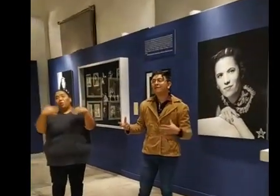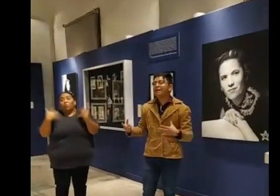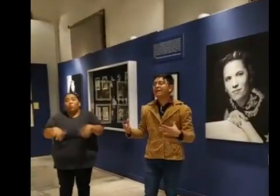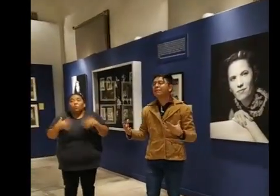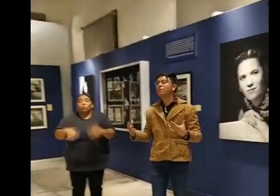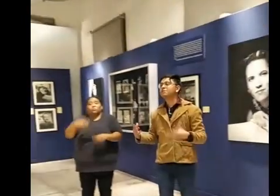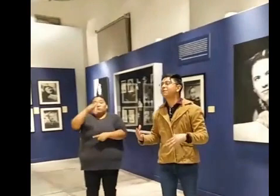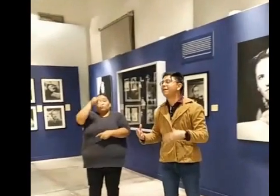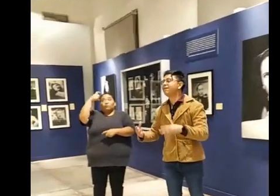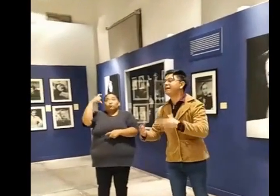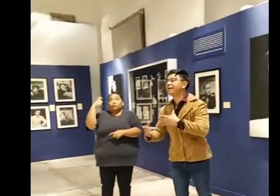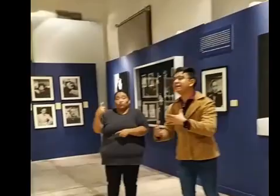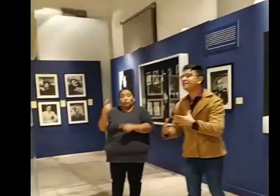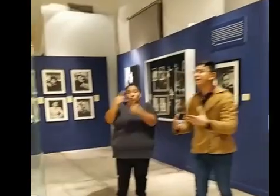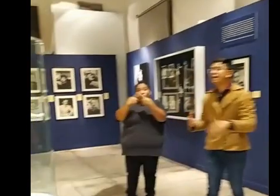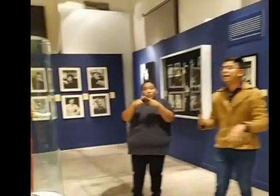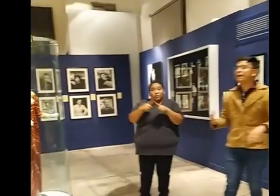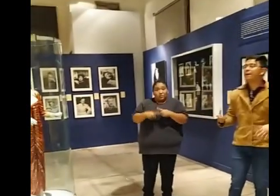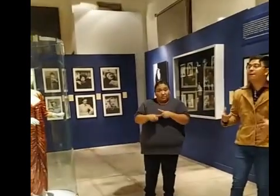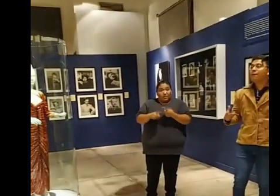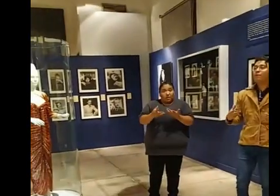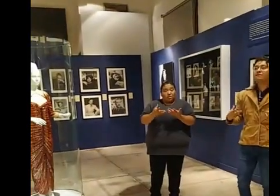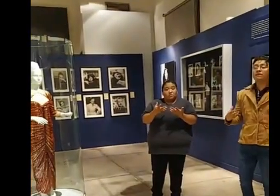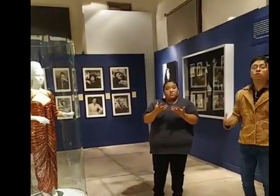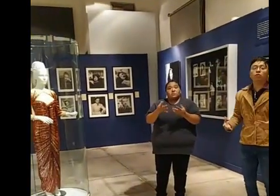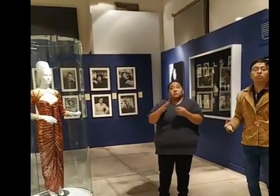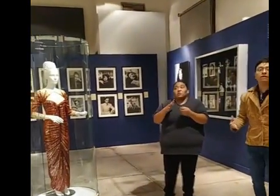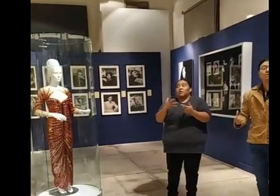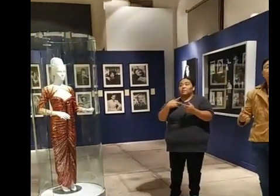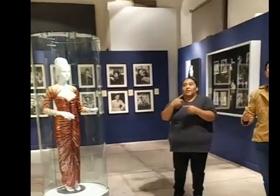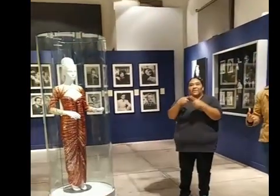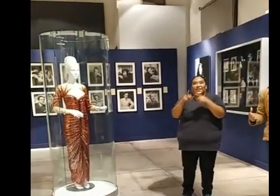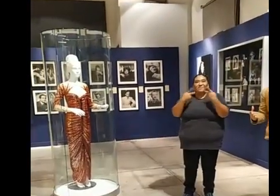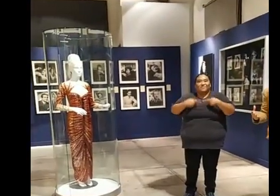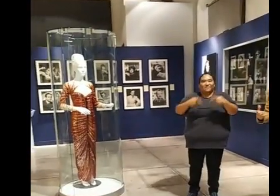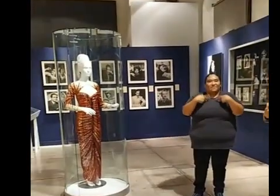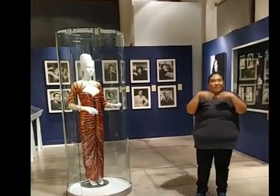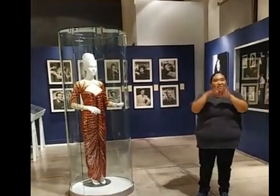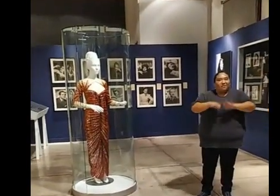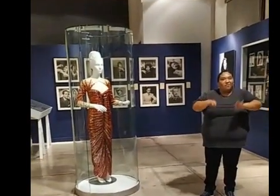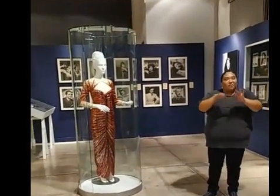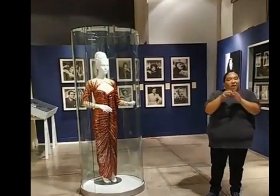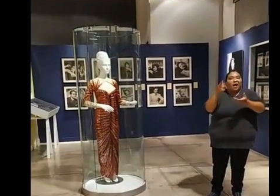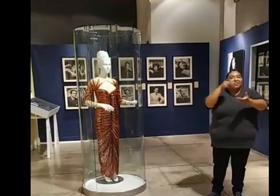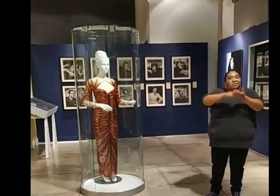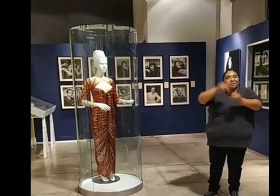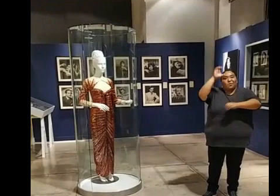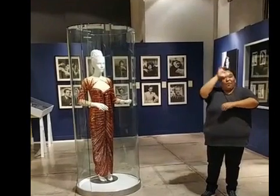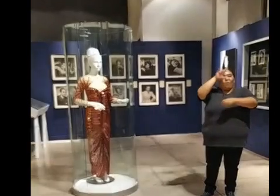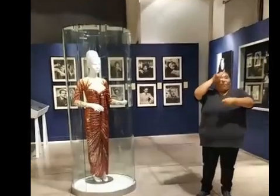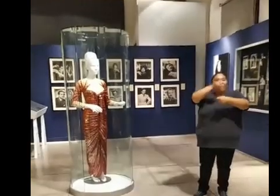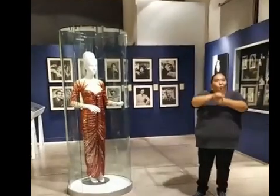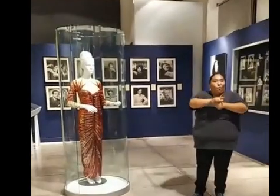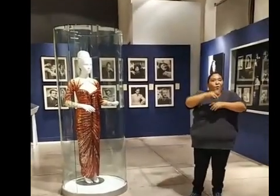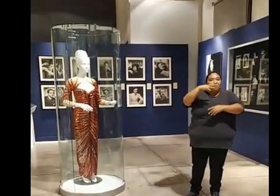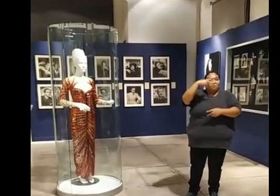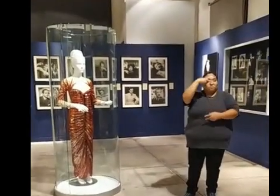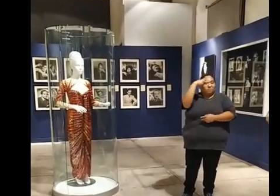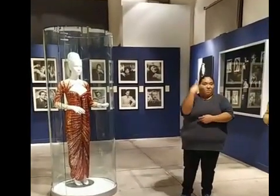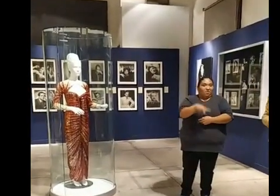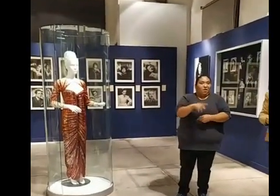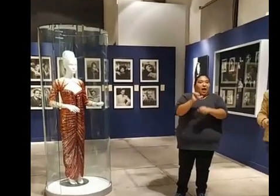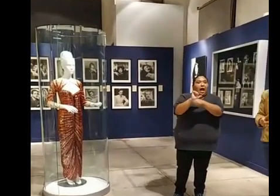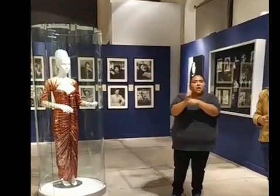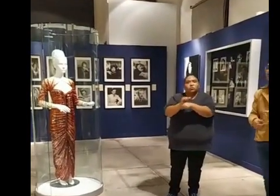cuales vamos a ver a diferentes pues íconos y parte de la cultura mexicana, estos actores,